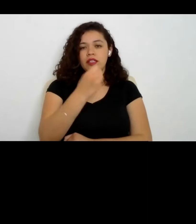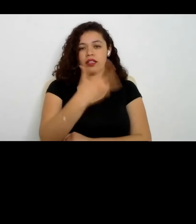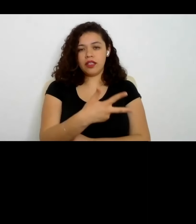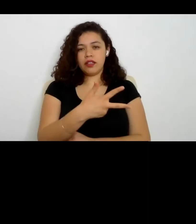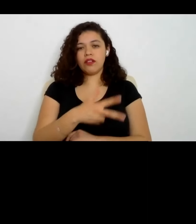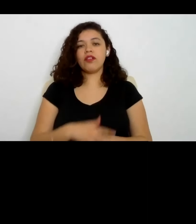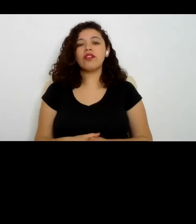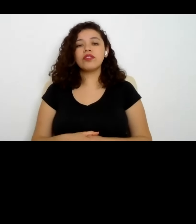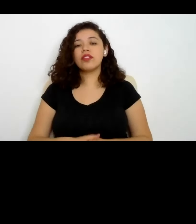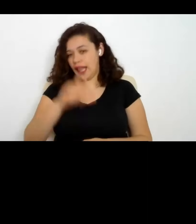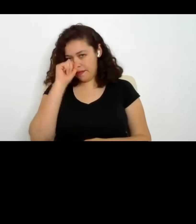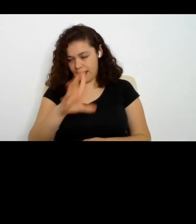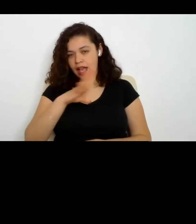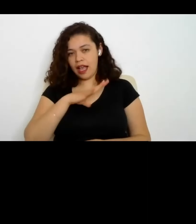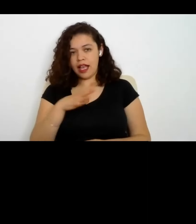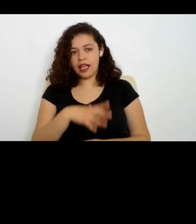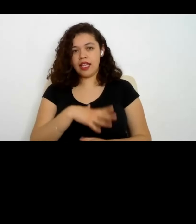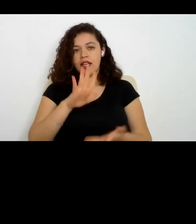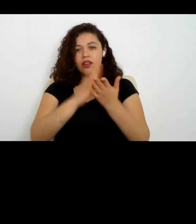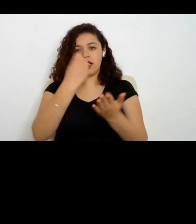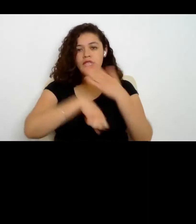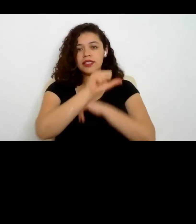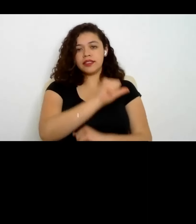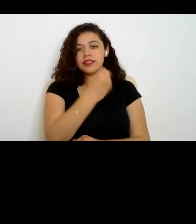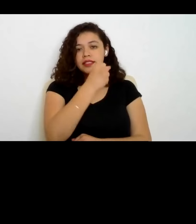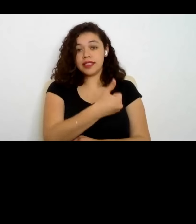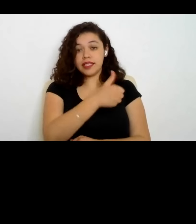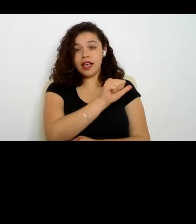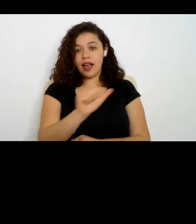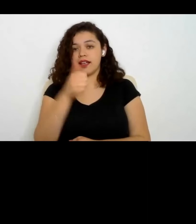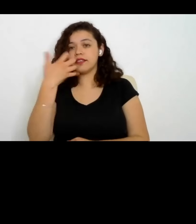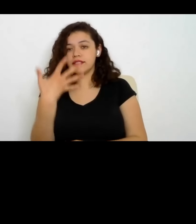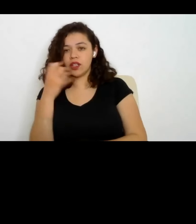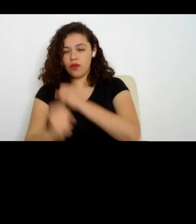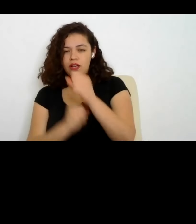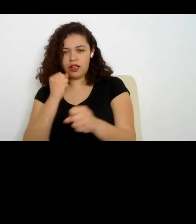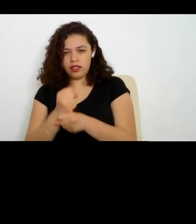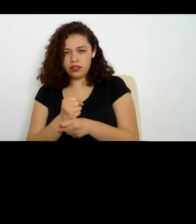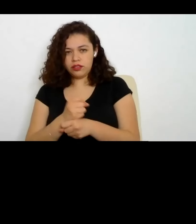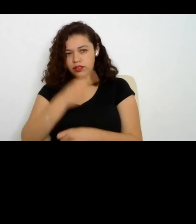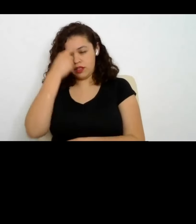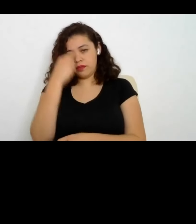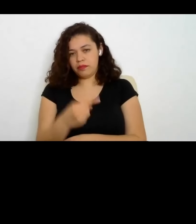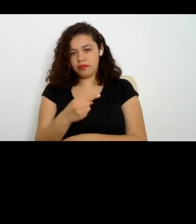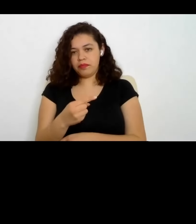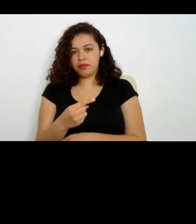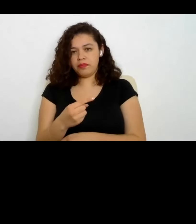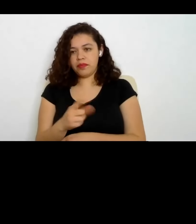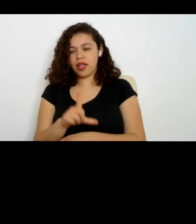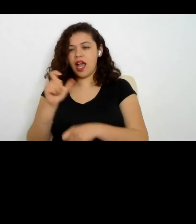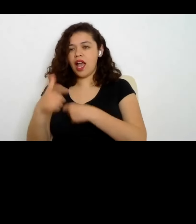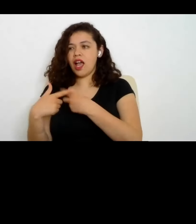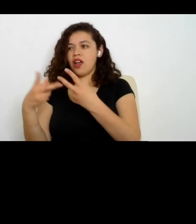nos habla de prisión de 6 a 5 años, al que con el fin de alcanzar un lucro indebido, trate datos personales